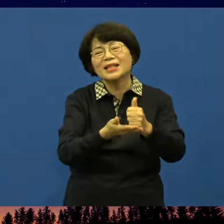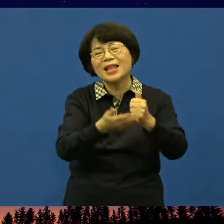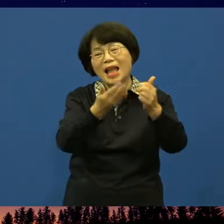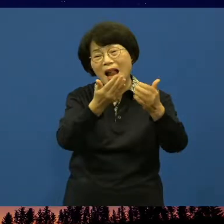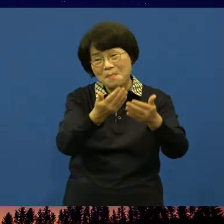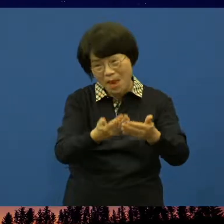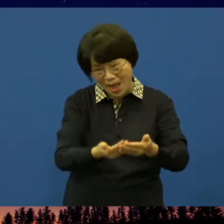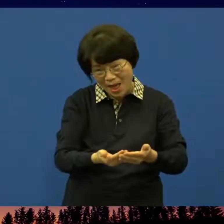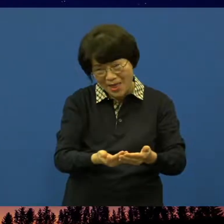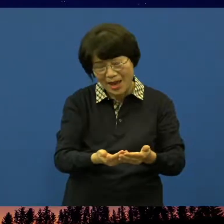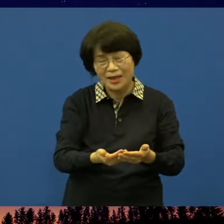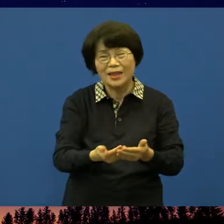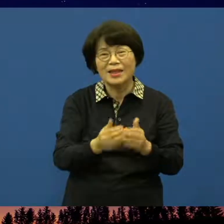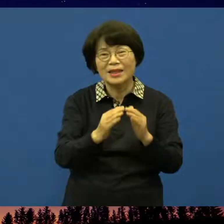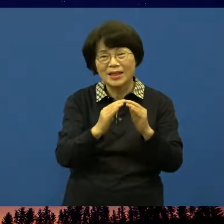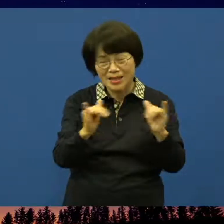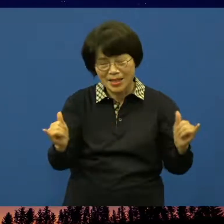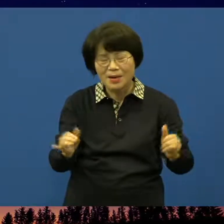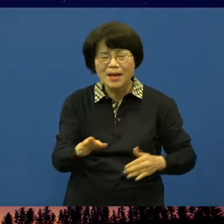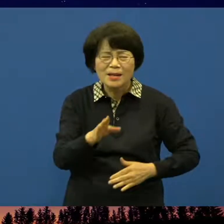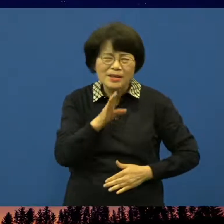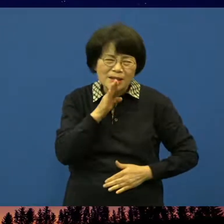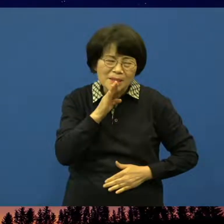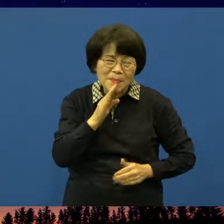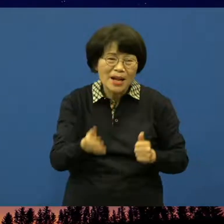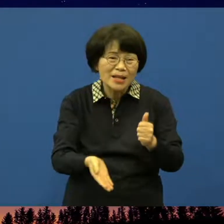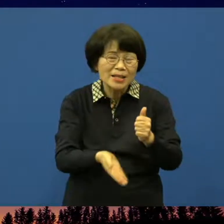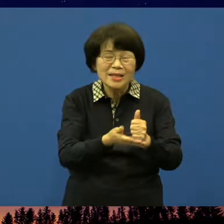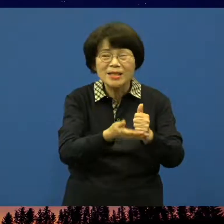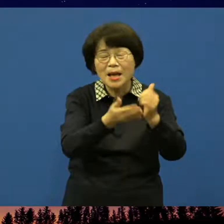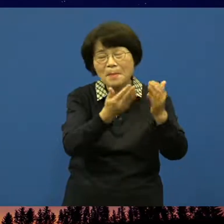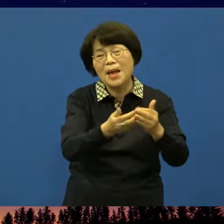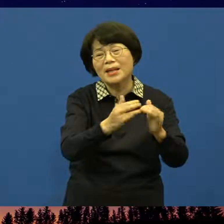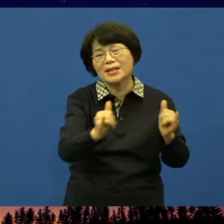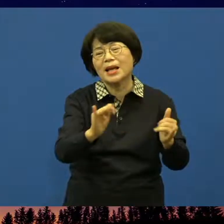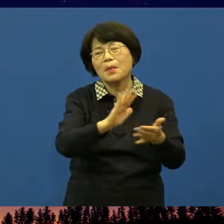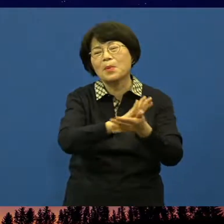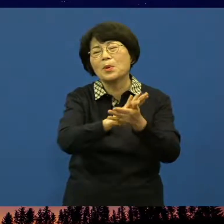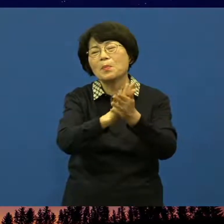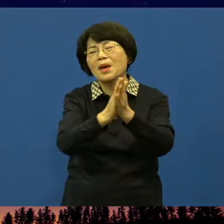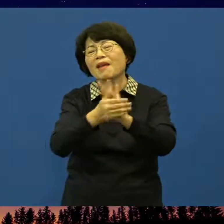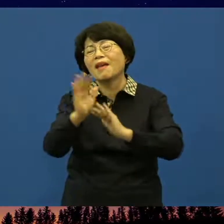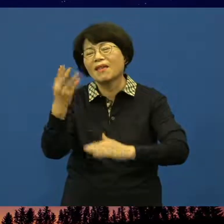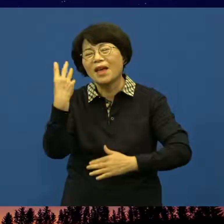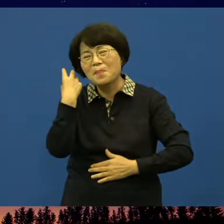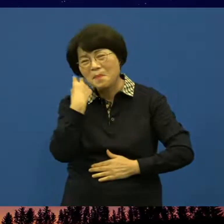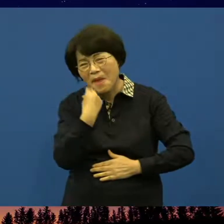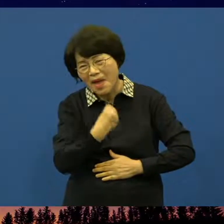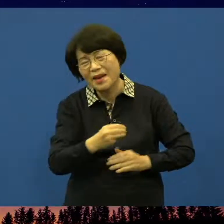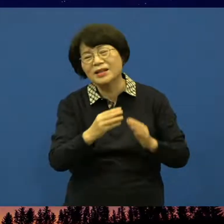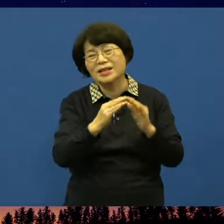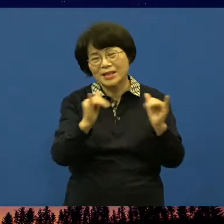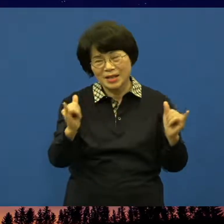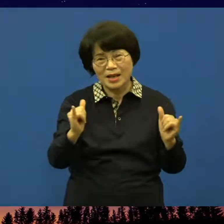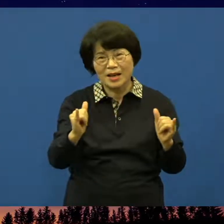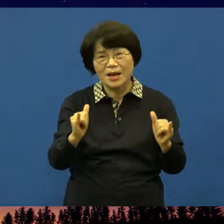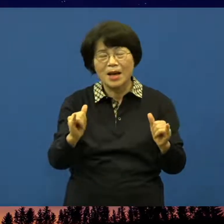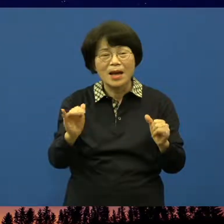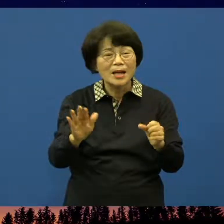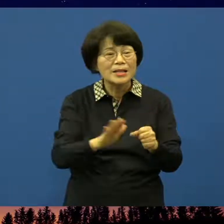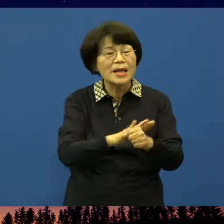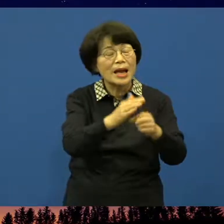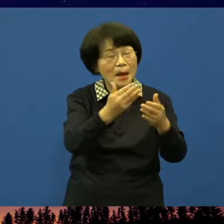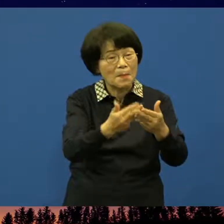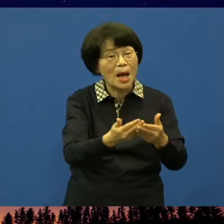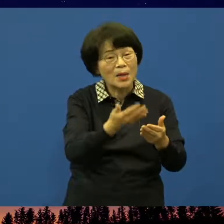네. 정말 칭찬할 만한 사람이 되는 거예요. 네. 얼마나 매력적인 사람이에요. 무엇인지 사랑받을 만한